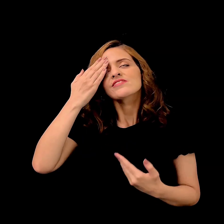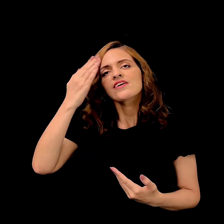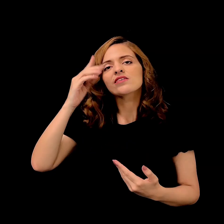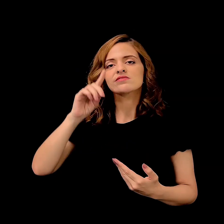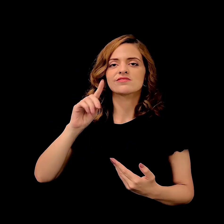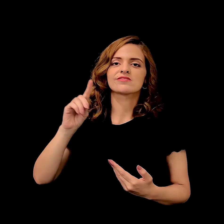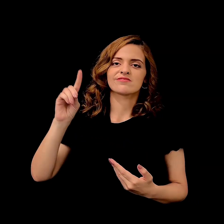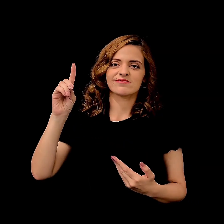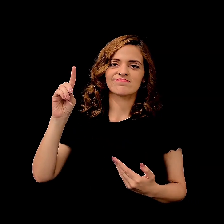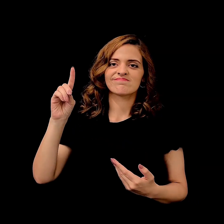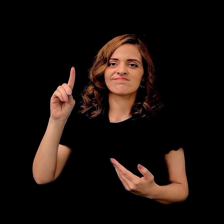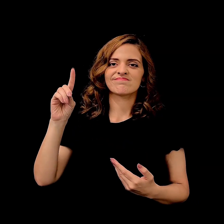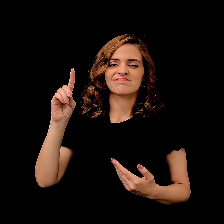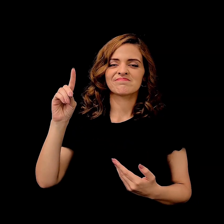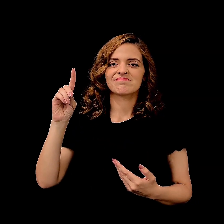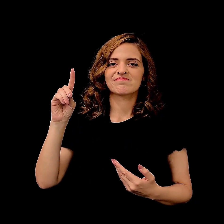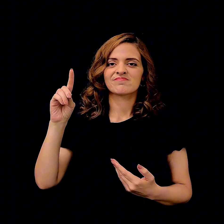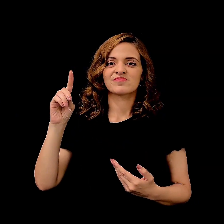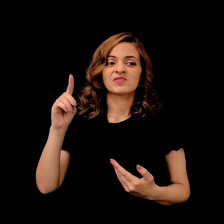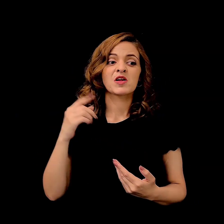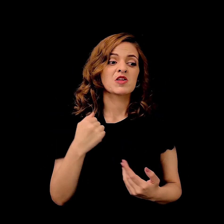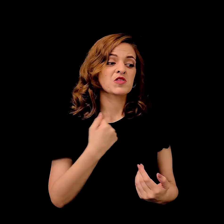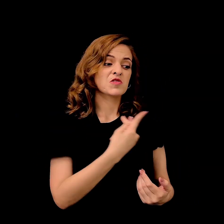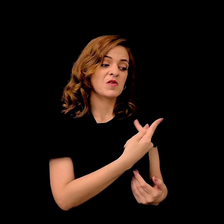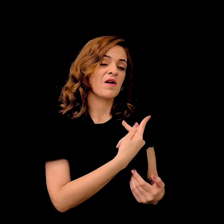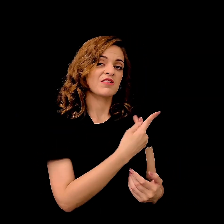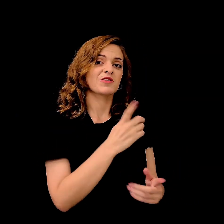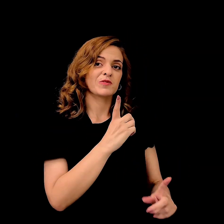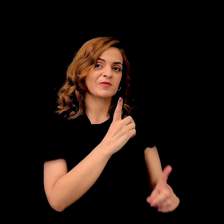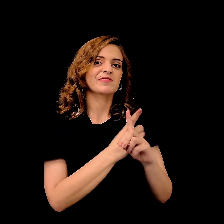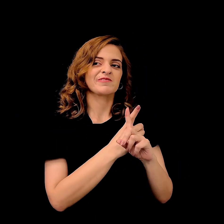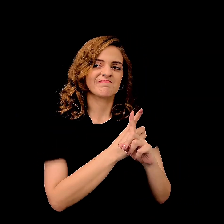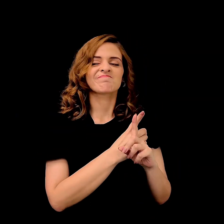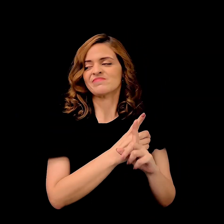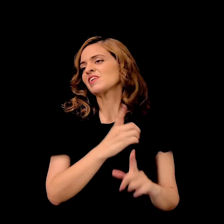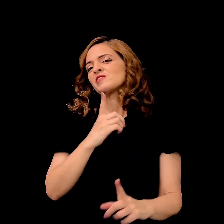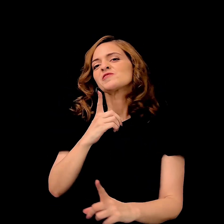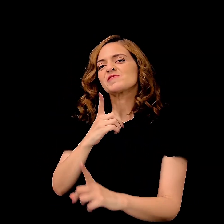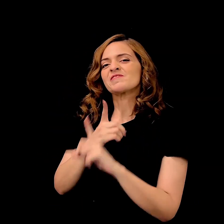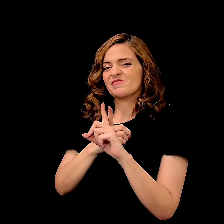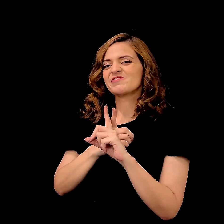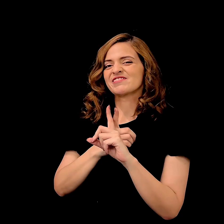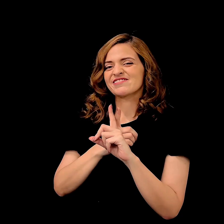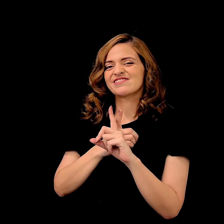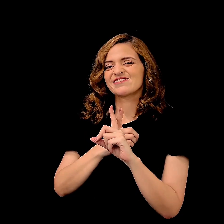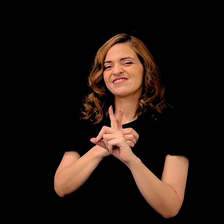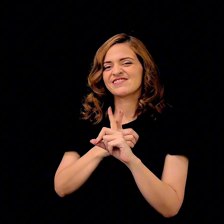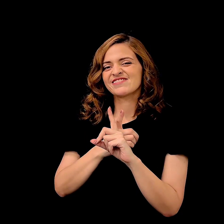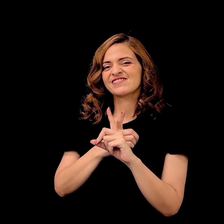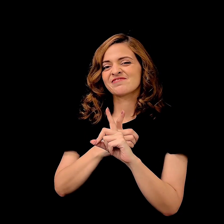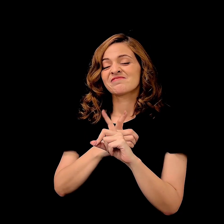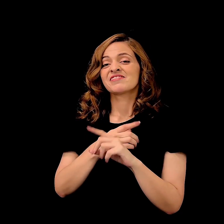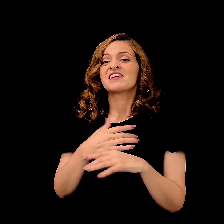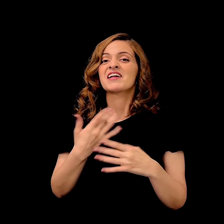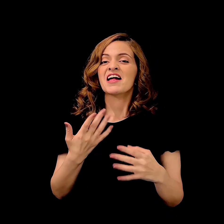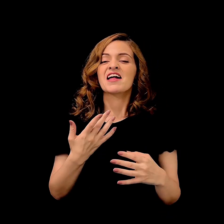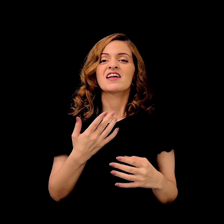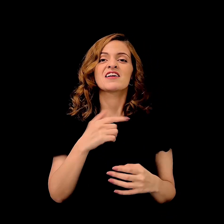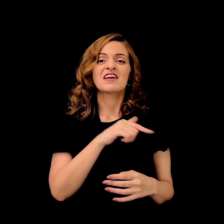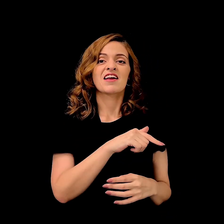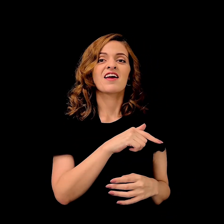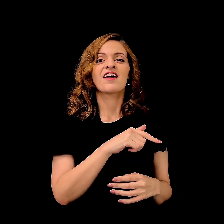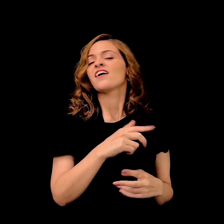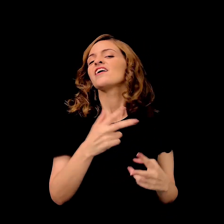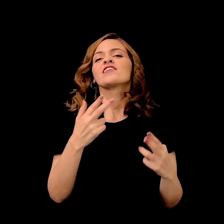a gente, um dia... nos encontramos. A gente se encontrou. E aí encontrou a porca